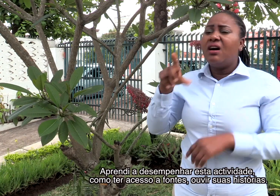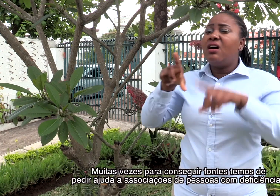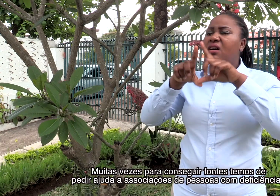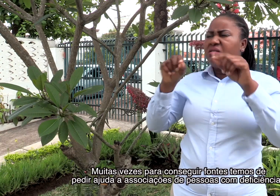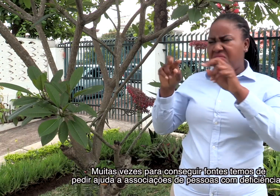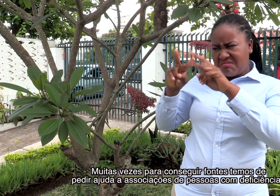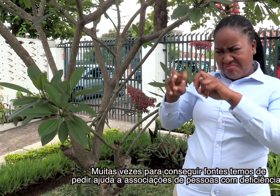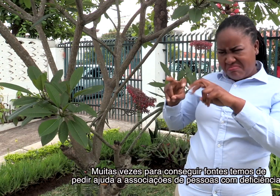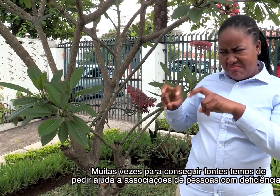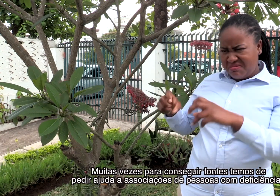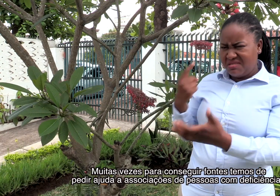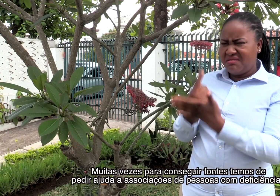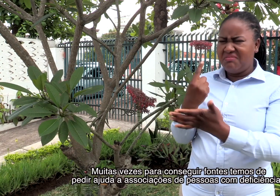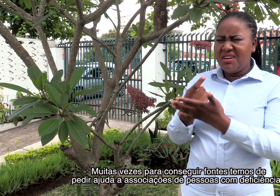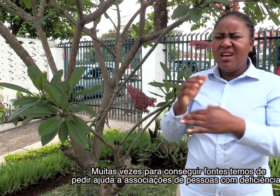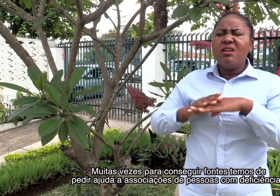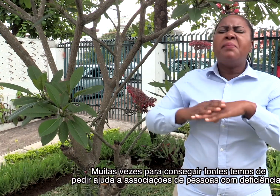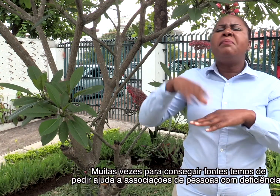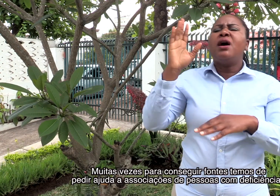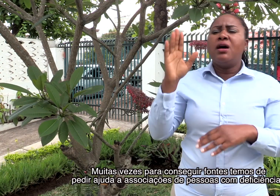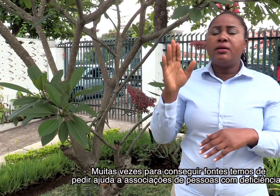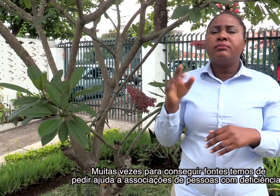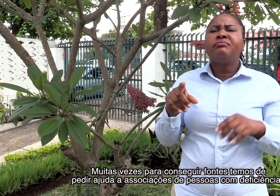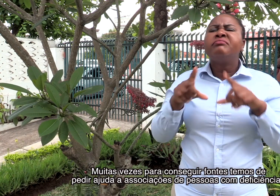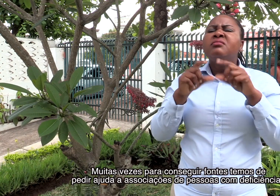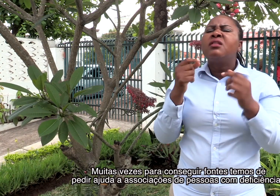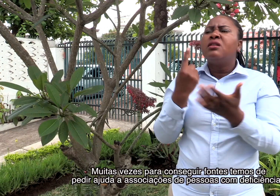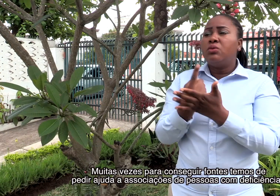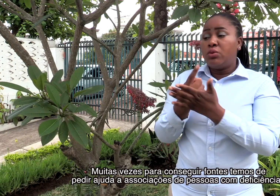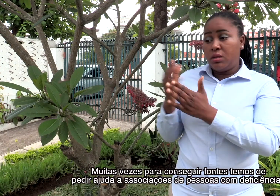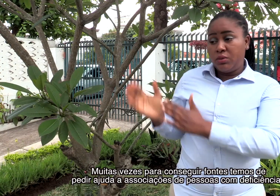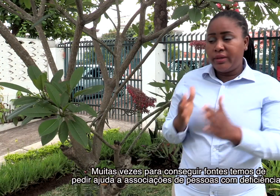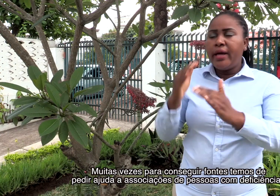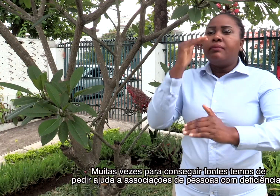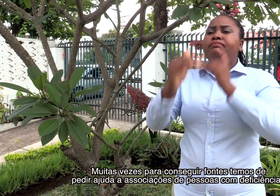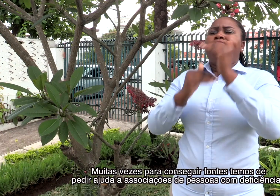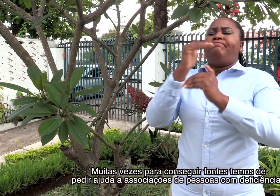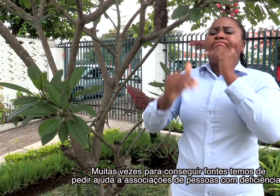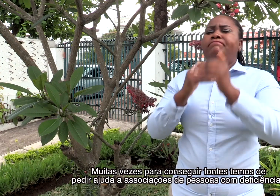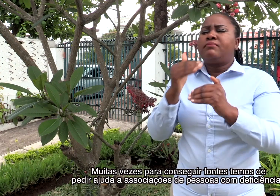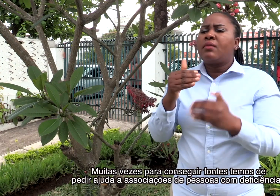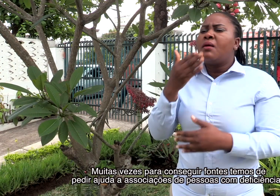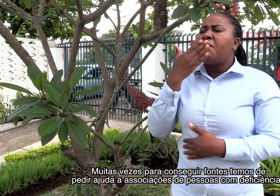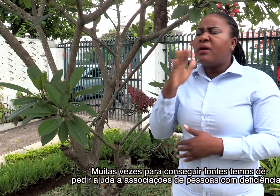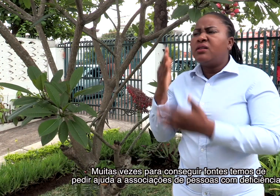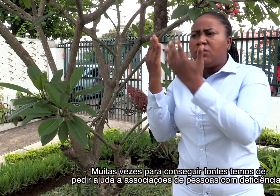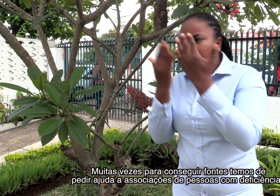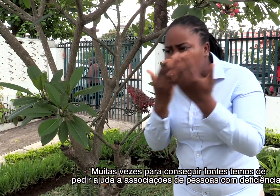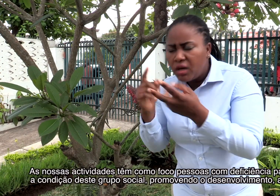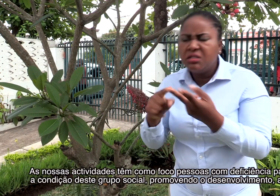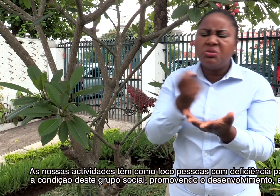histórias. Muitas vezes, para conseguir fontes, temos de pedir ajuda a associações de pessoas com